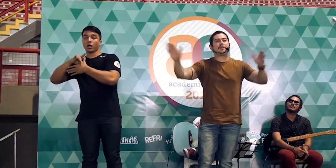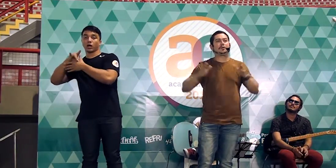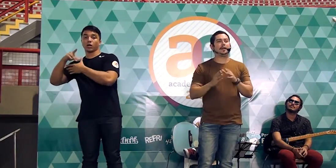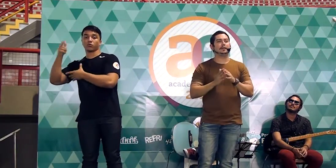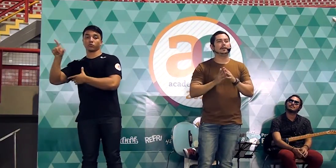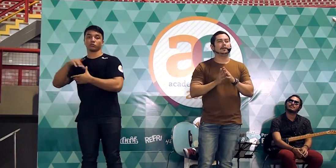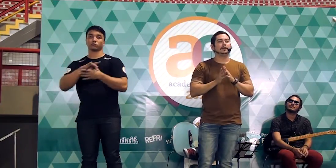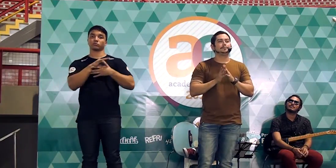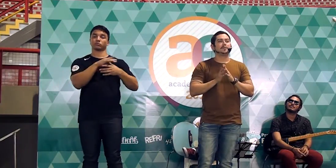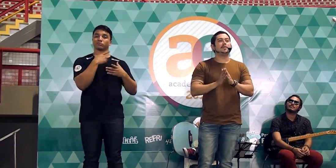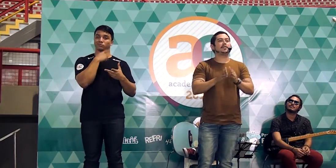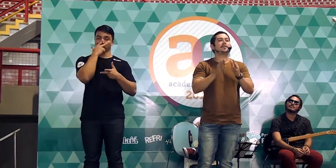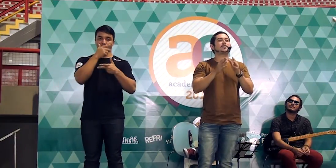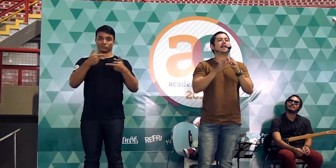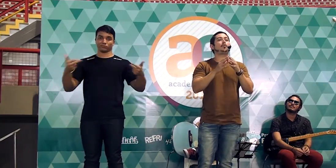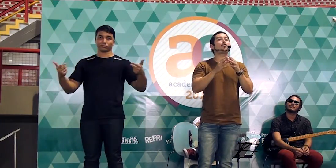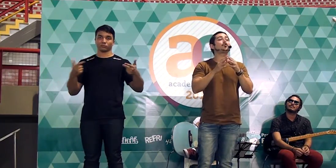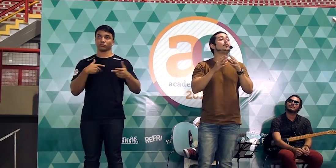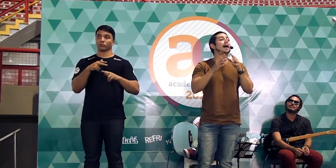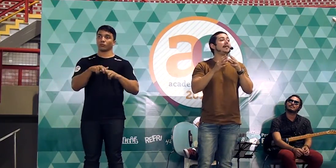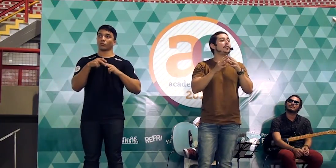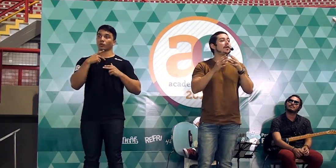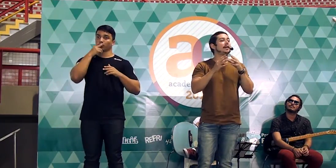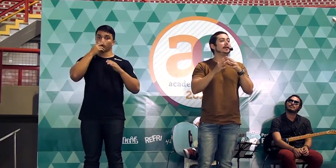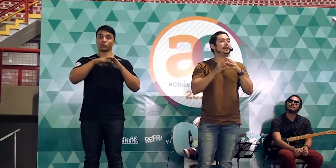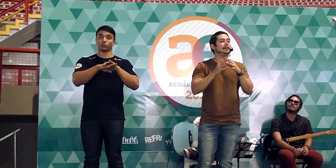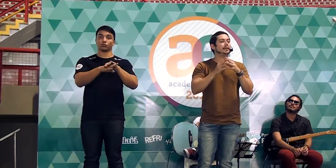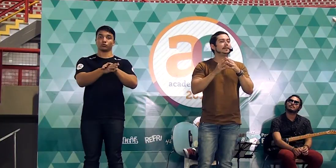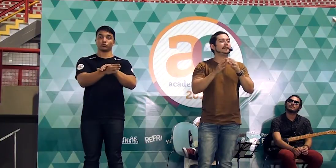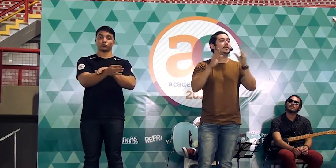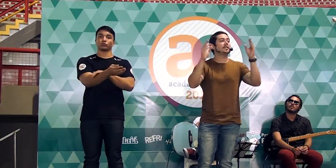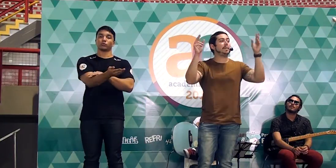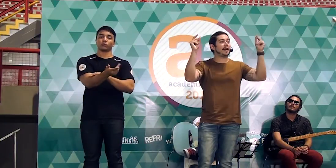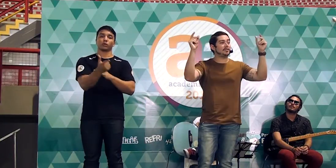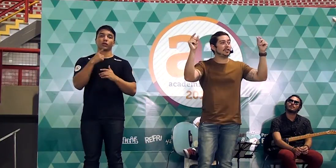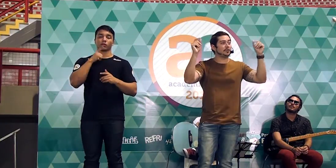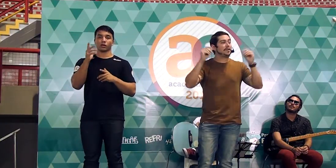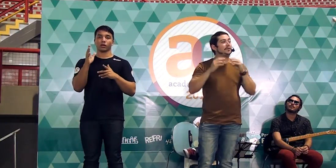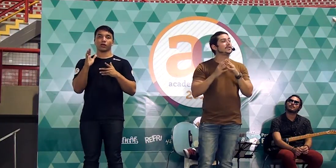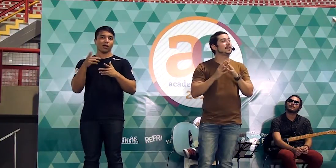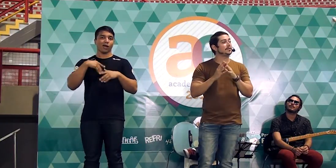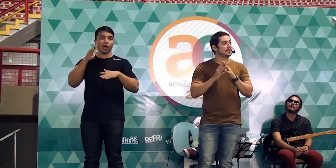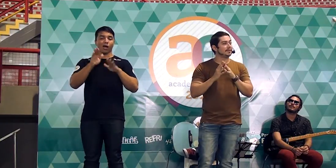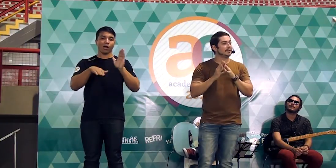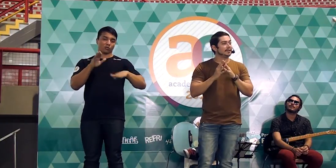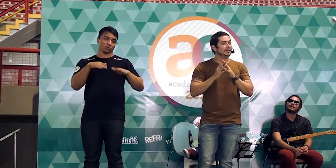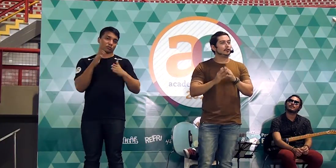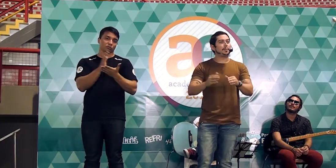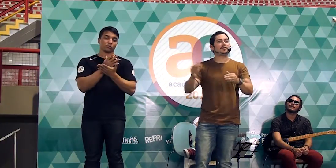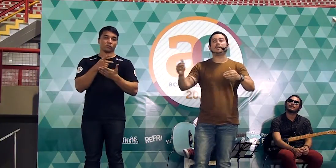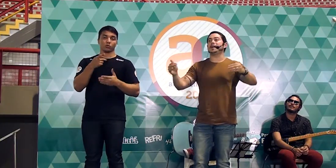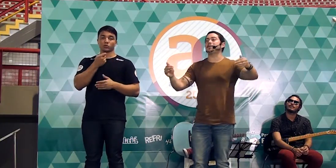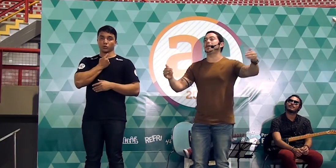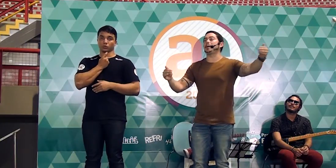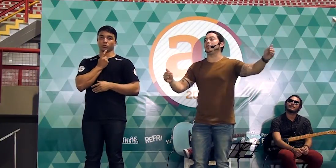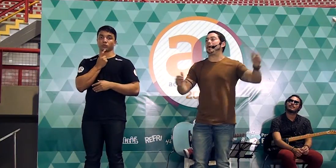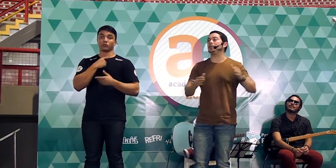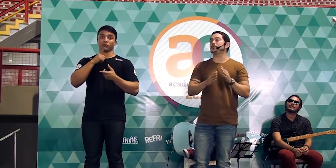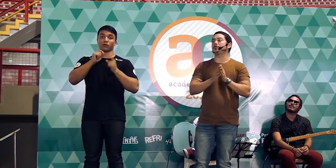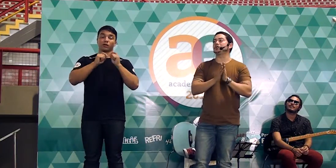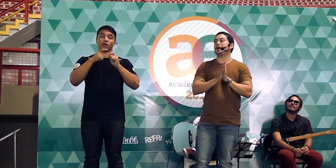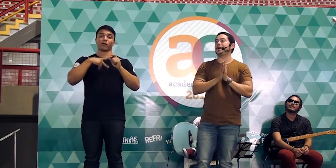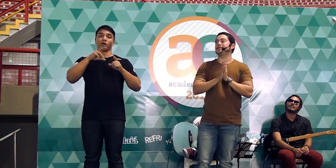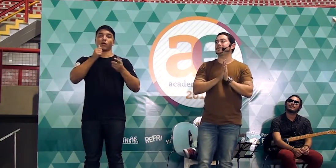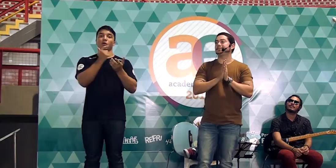pegar ali não sei o quê. E você se acostumava com aquilo ali. Tem até umas pegadinhas do Silvio Santos, do pessoal nas filas para